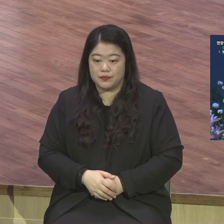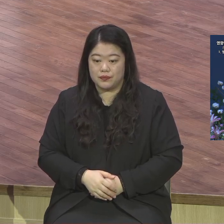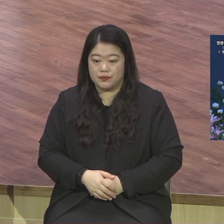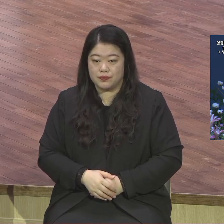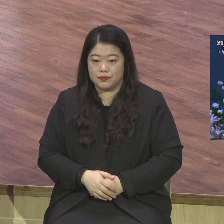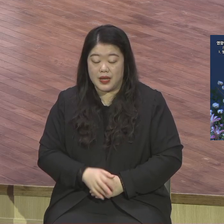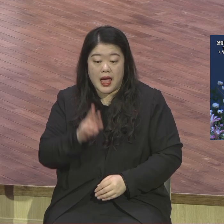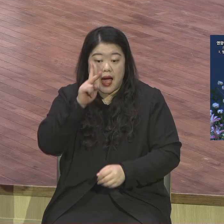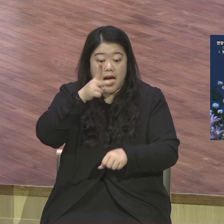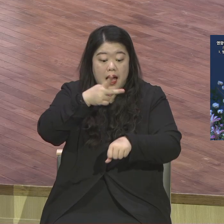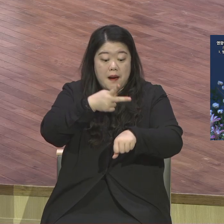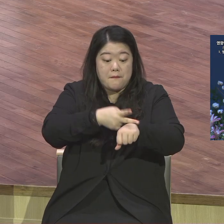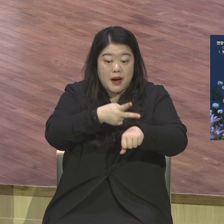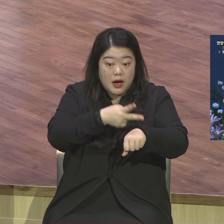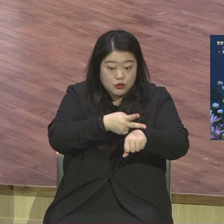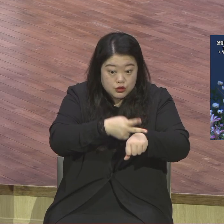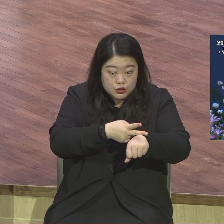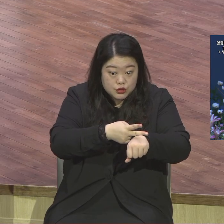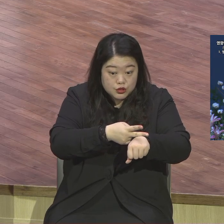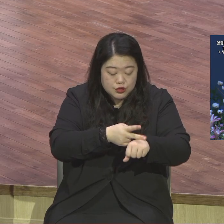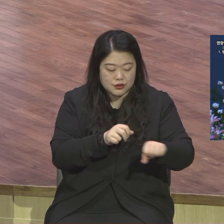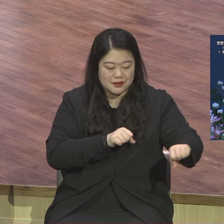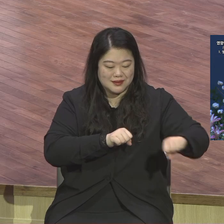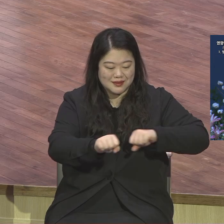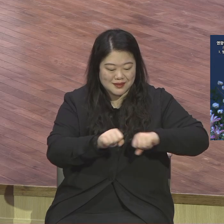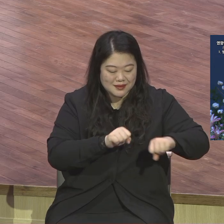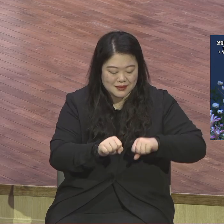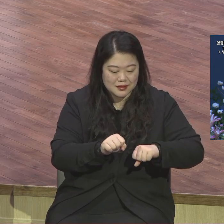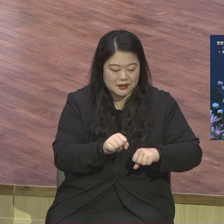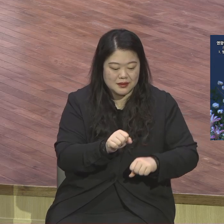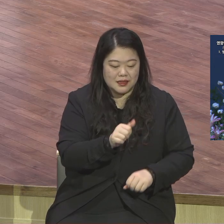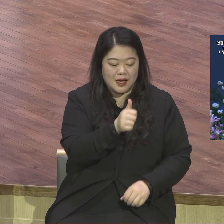전혀 틀려요. 바울이 지금 말하는 이